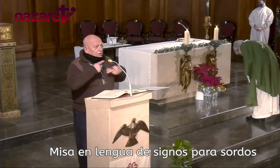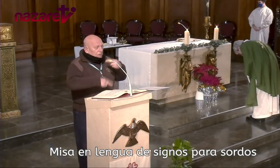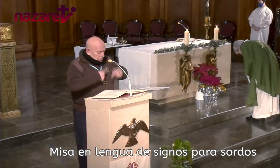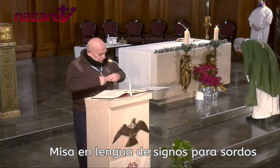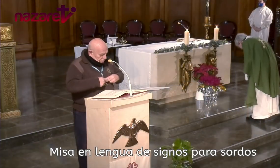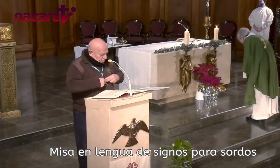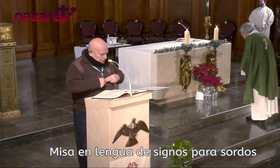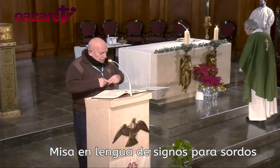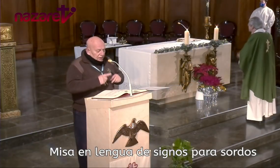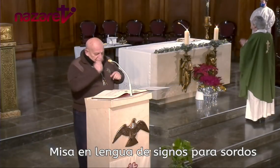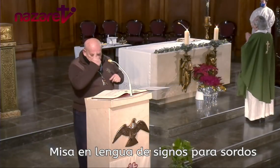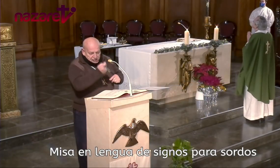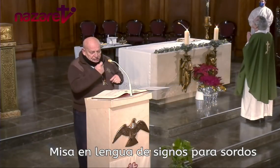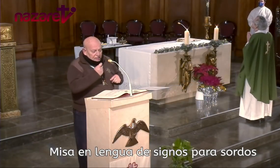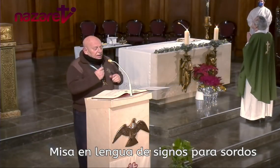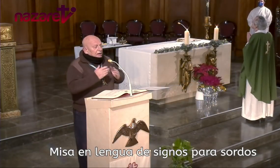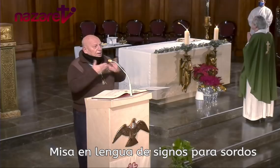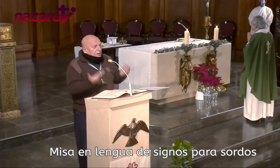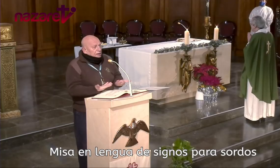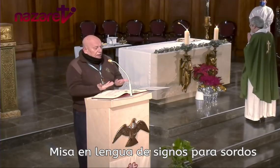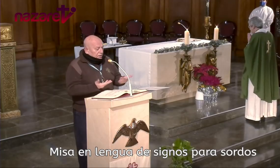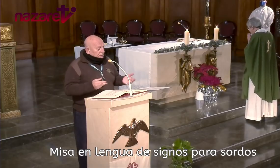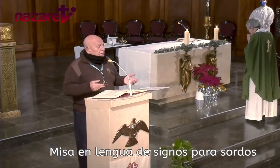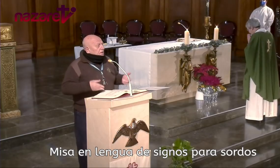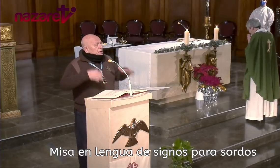Convertíos y creed en el Evangelio.